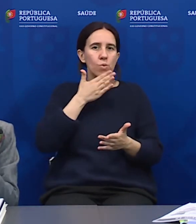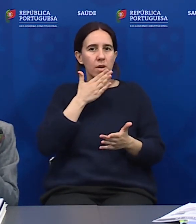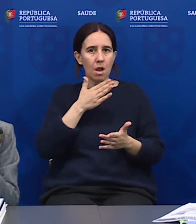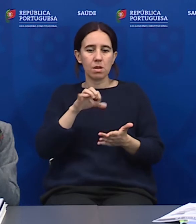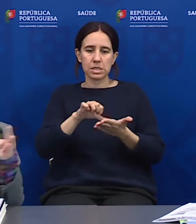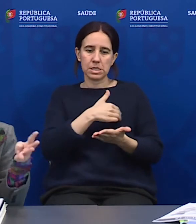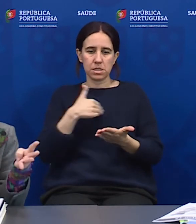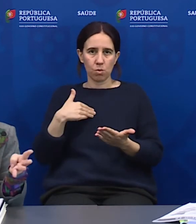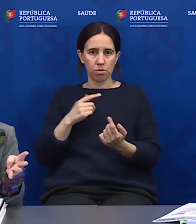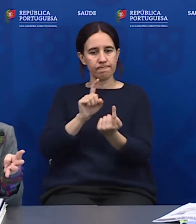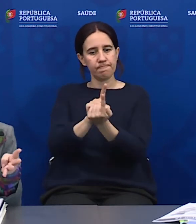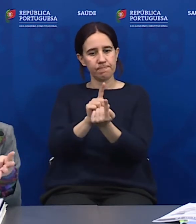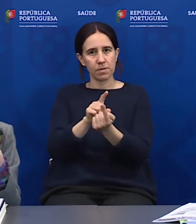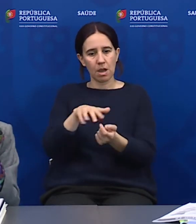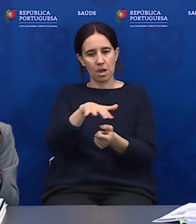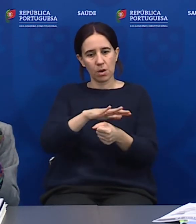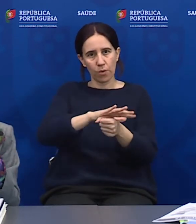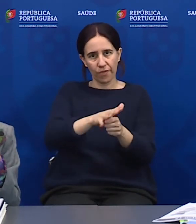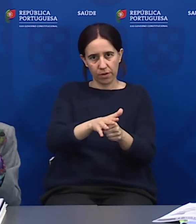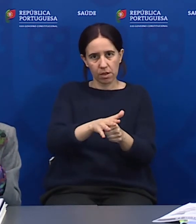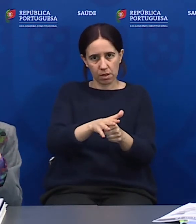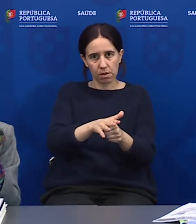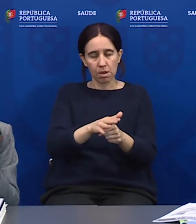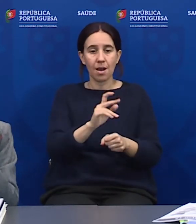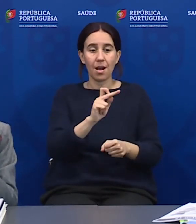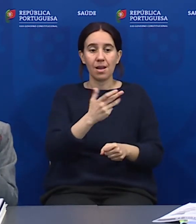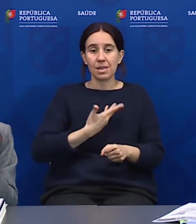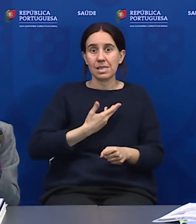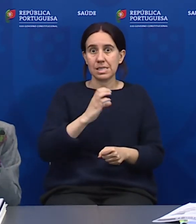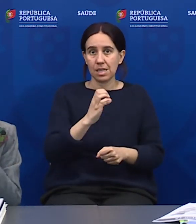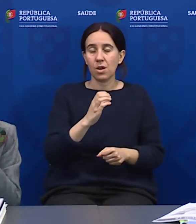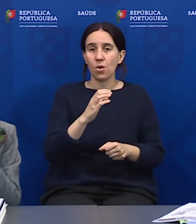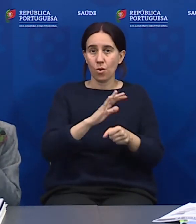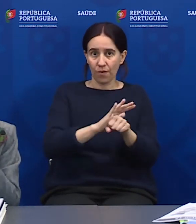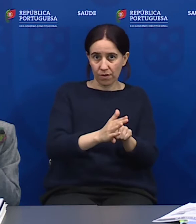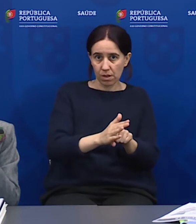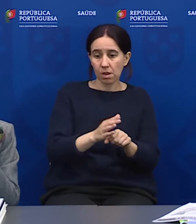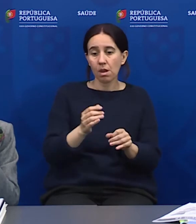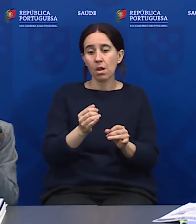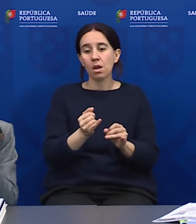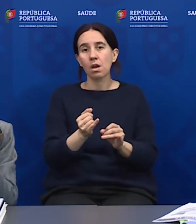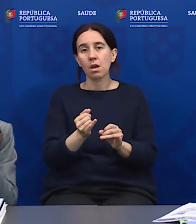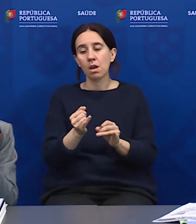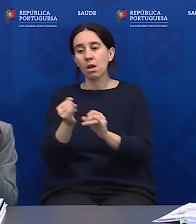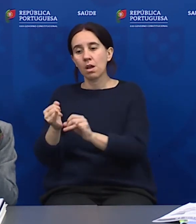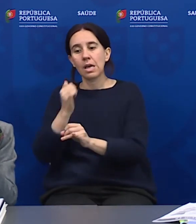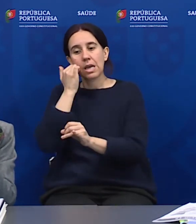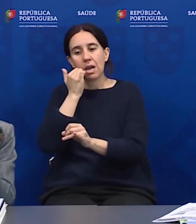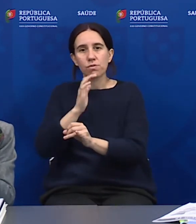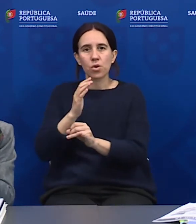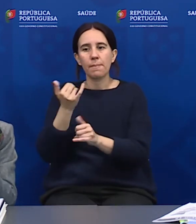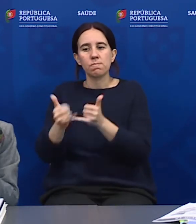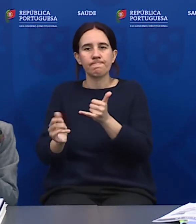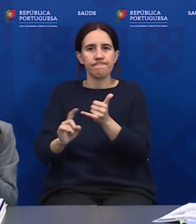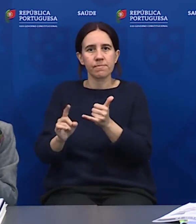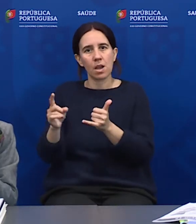irão ao centro de saúde para a área COVID, para o ADC COVID, os já graves, mas não críticos,